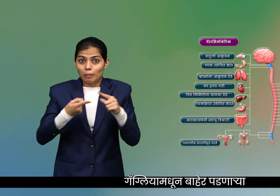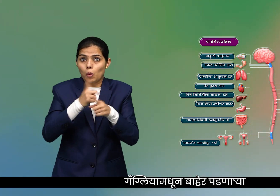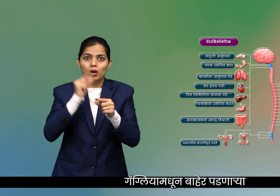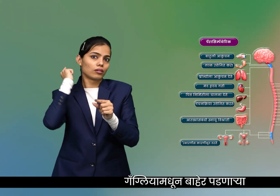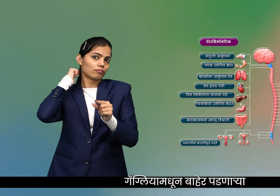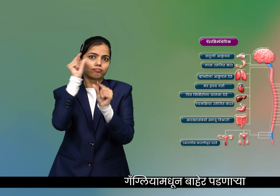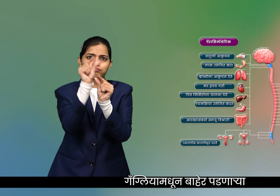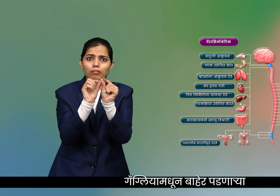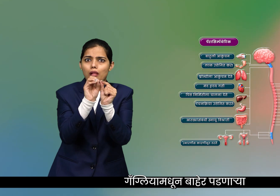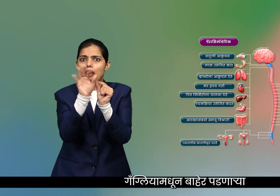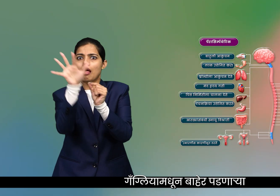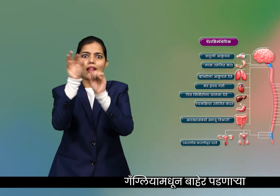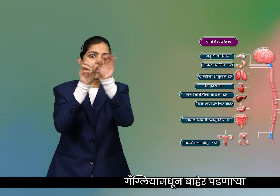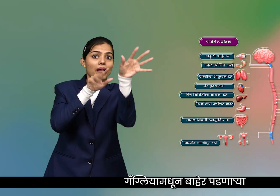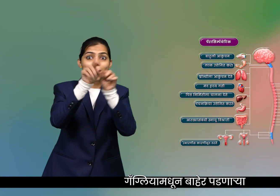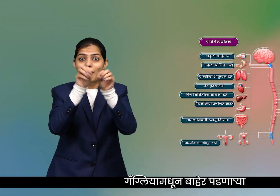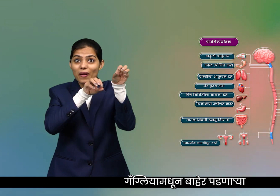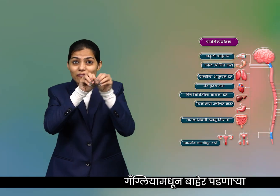गँग्लियामधून बाहेर पडणाऱ्या